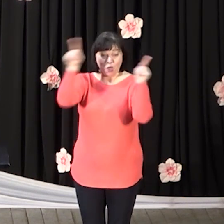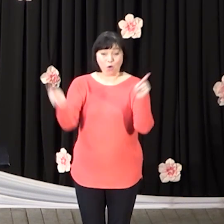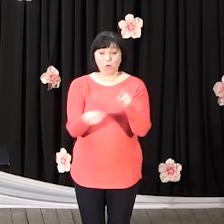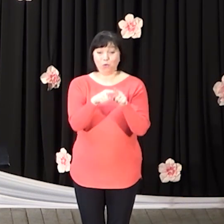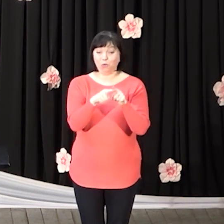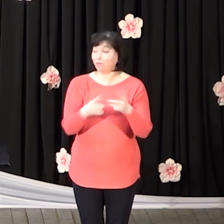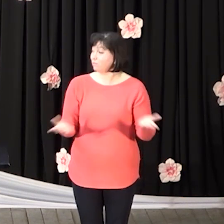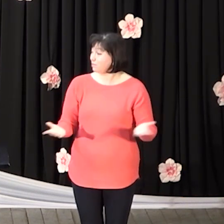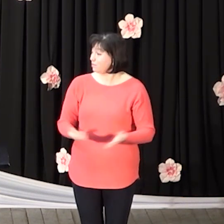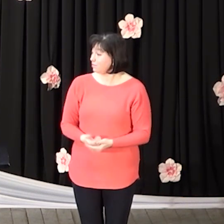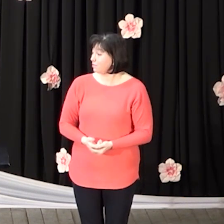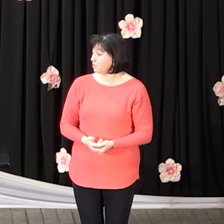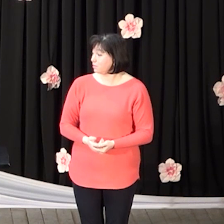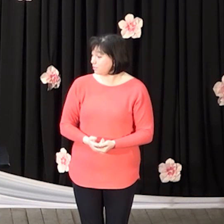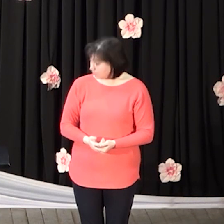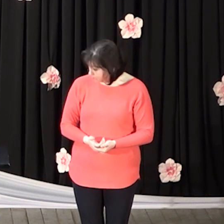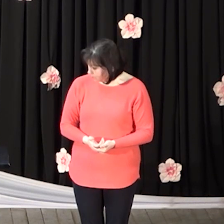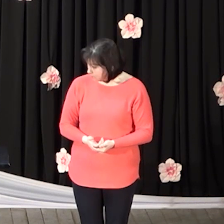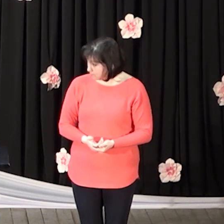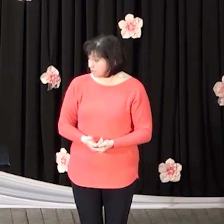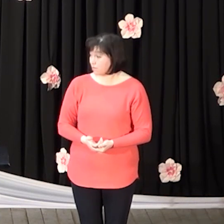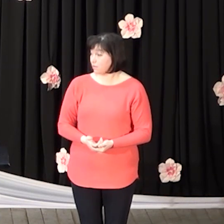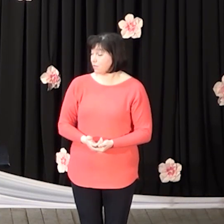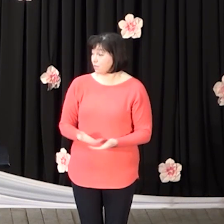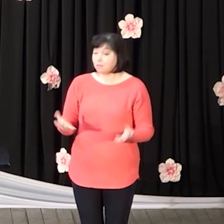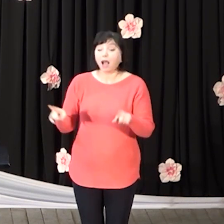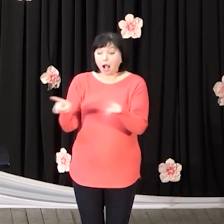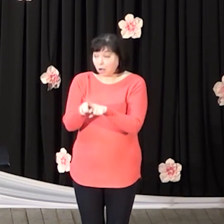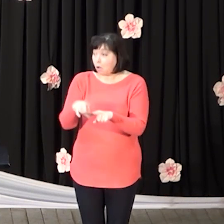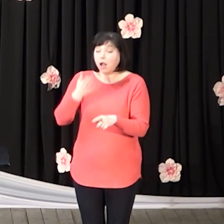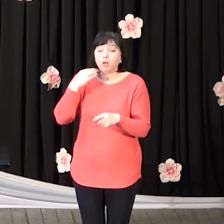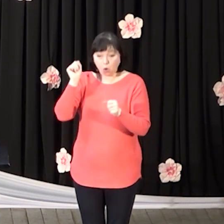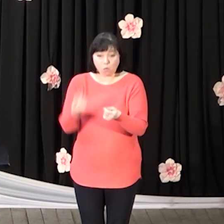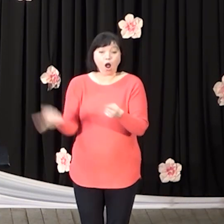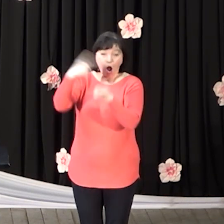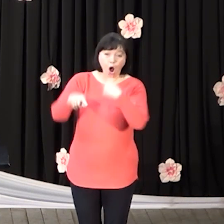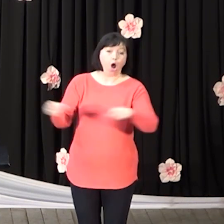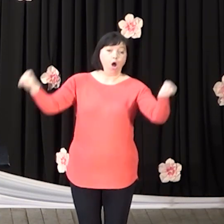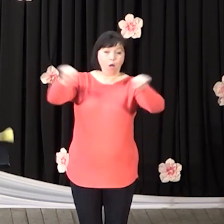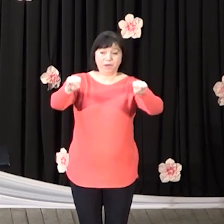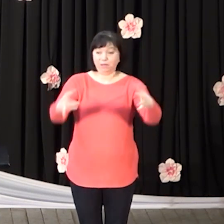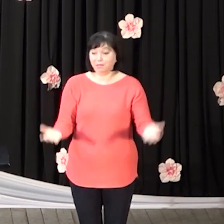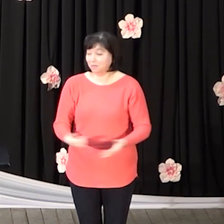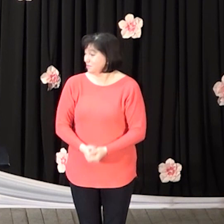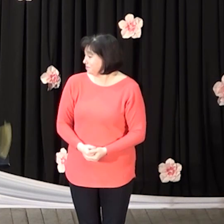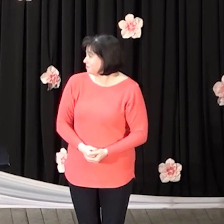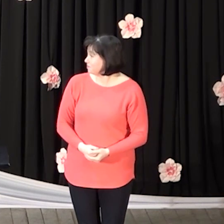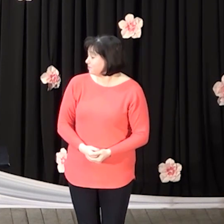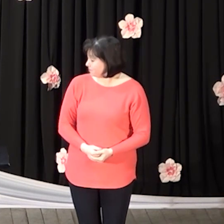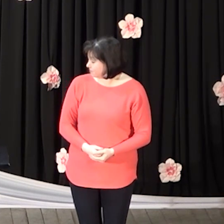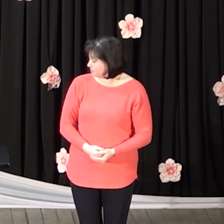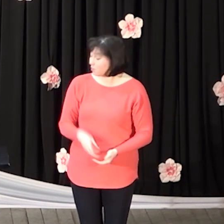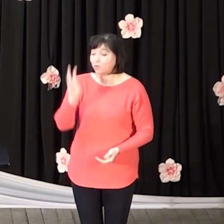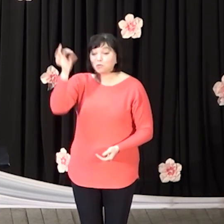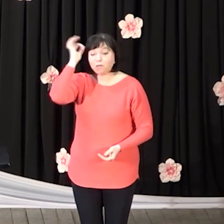mijloc lipit de capete, care la fel ușor se unesc într-un fir de ață. Cine